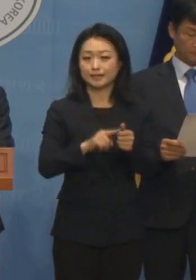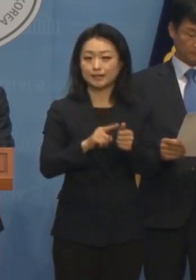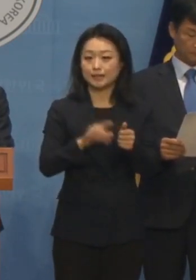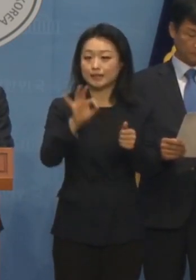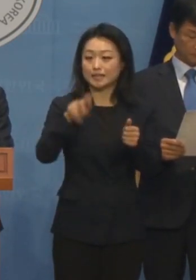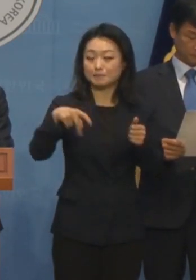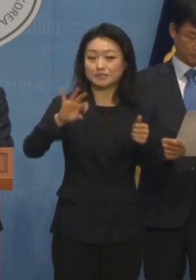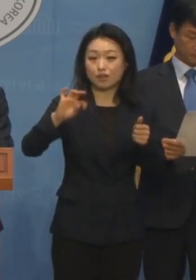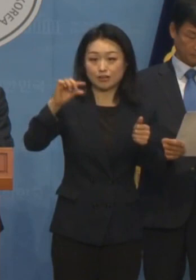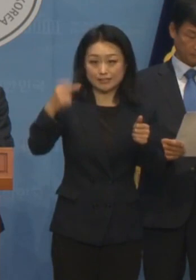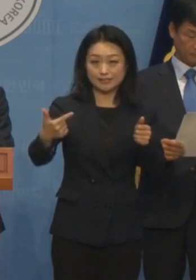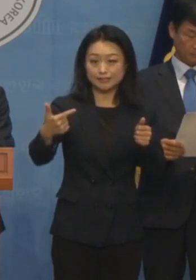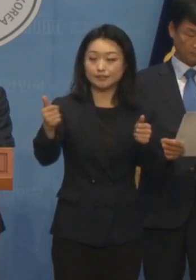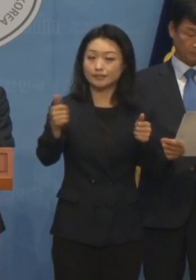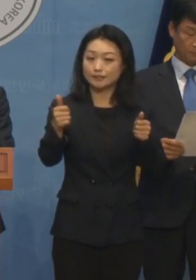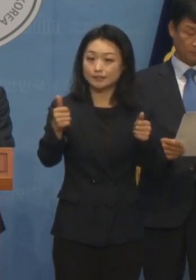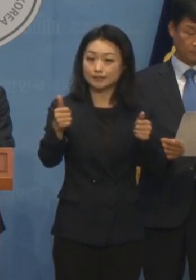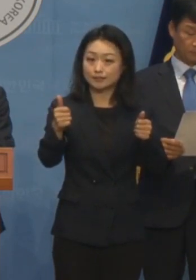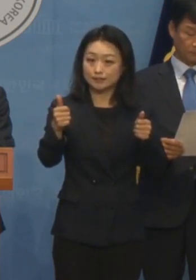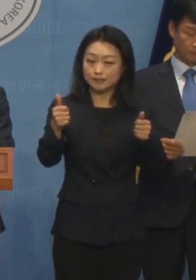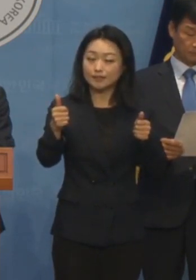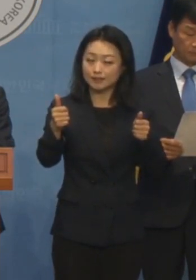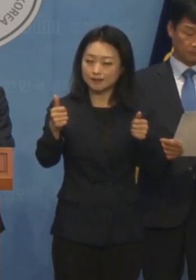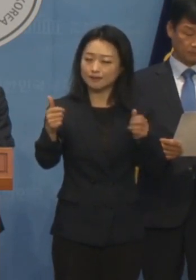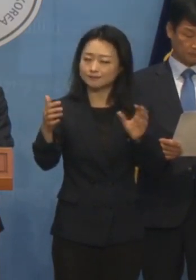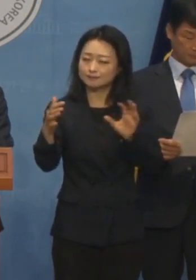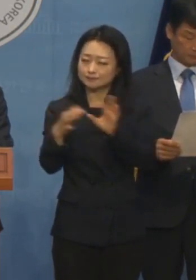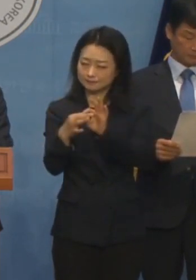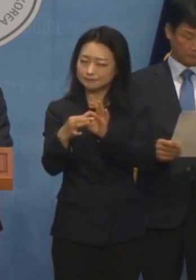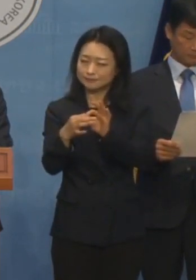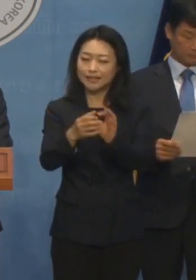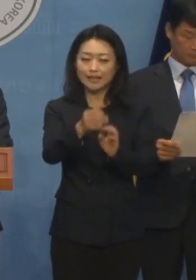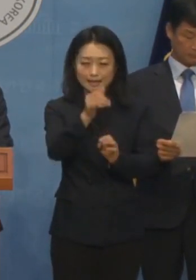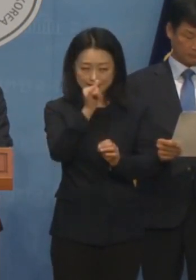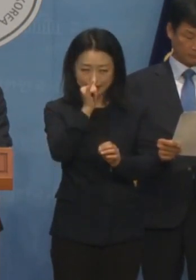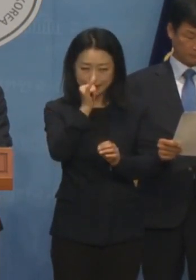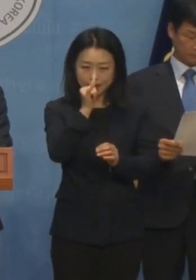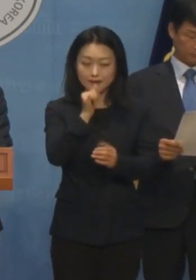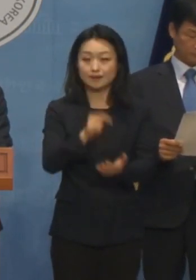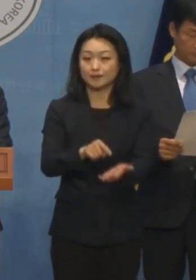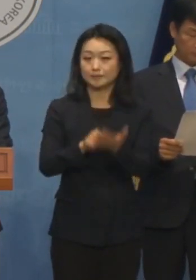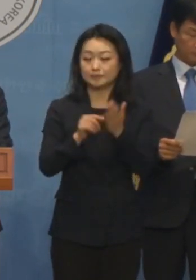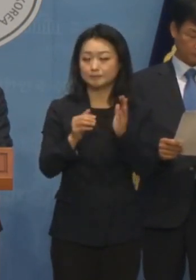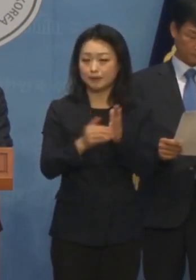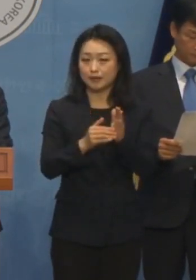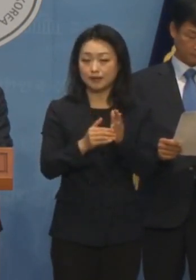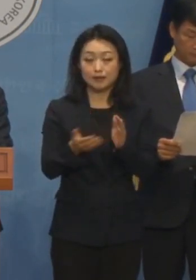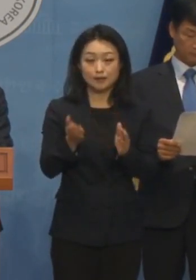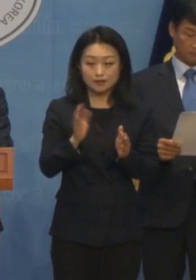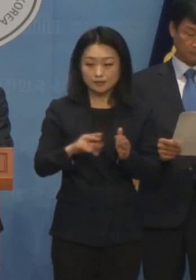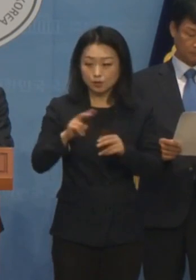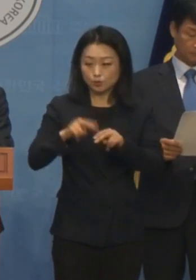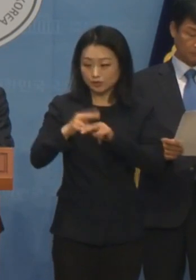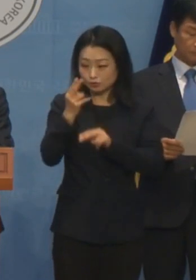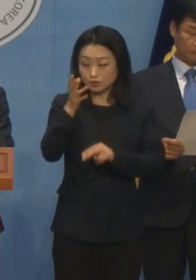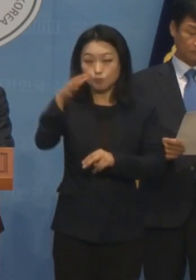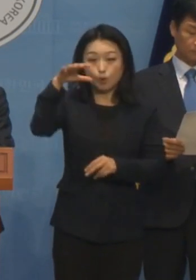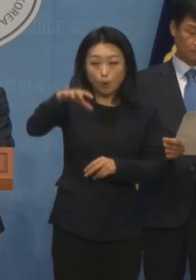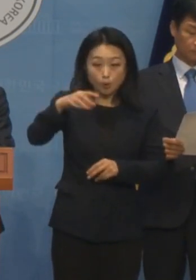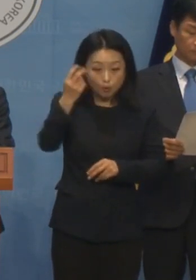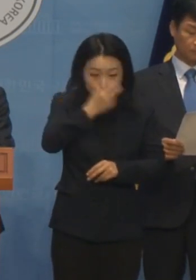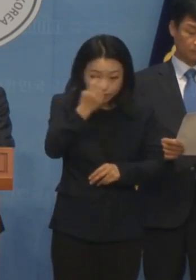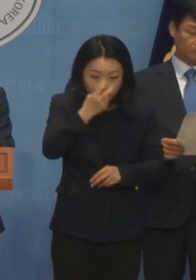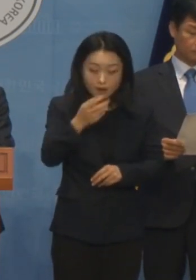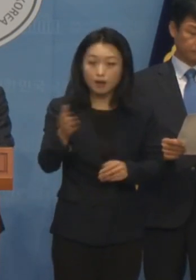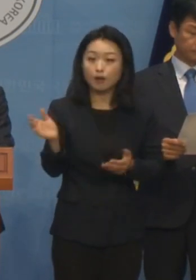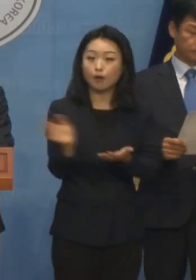전 해병대 사단장의 구명 로비에 관여했다는 의혹도 나왔습니다. 그러나 공수처가 이에 대한 아무런 움직임조차 보이지